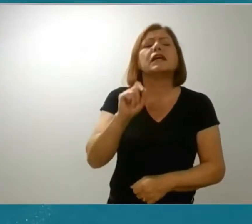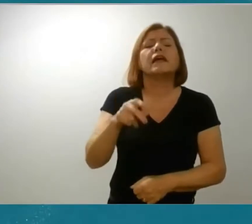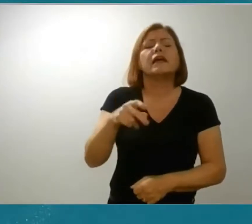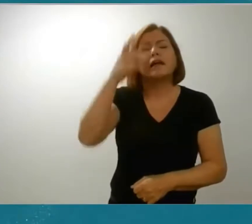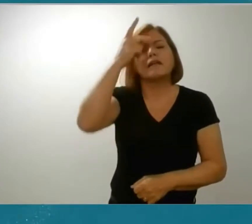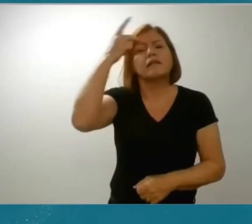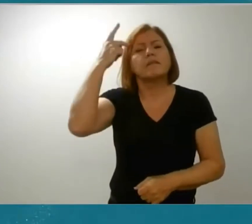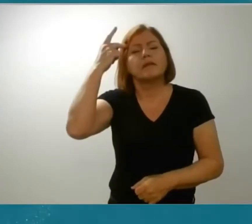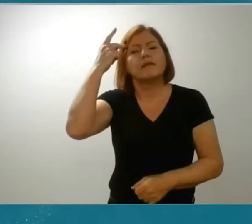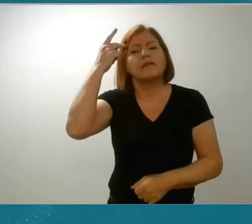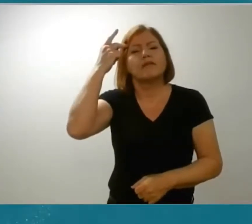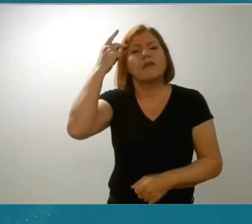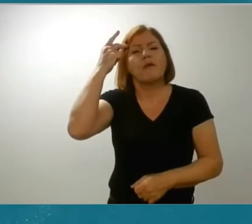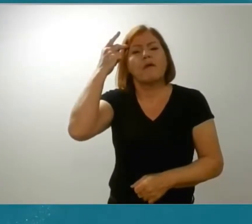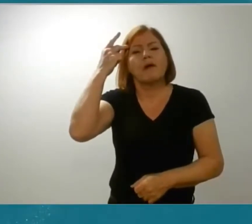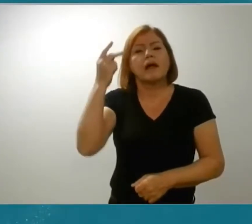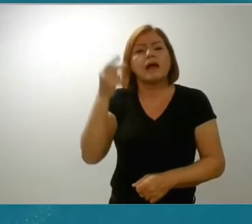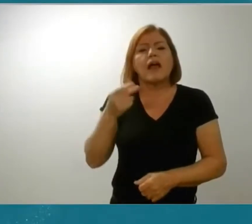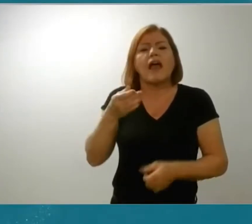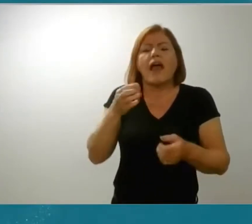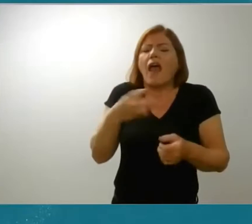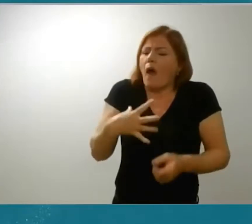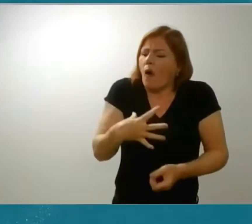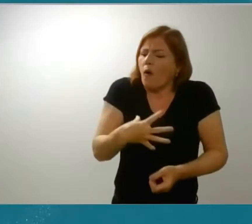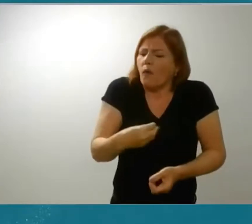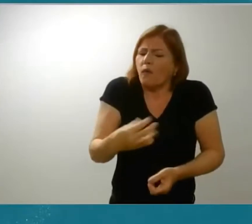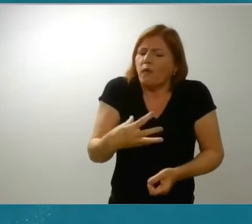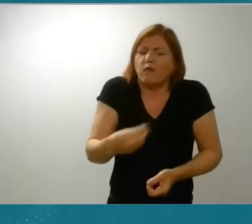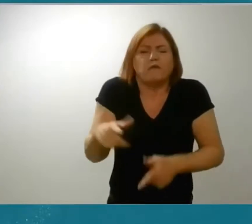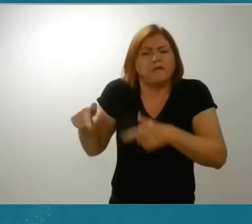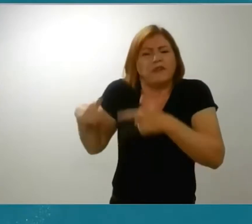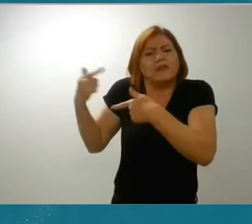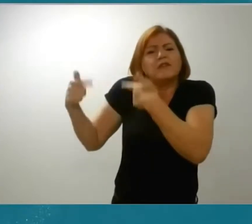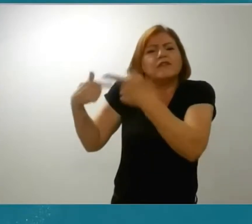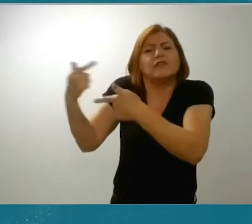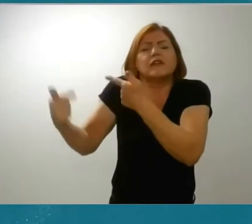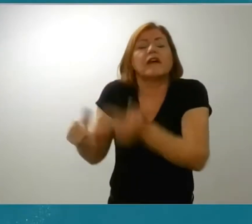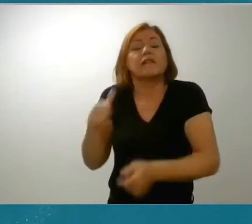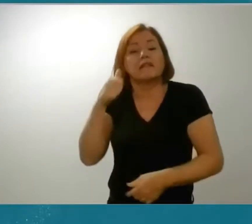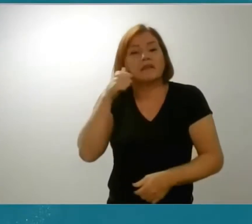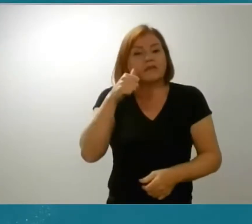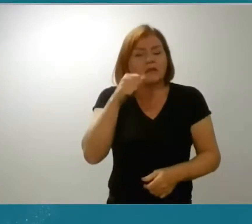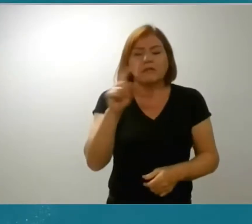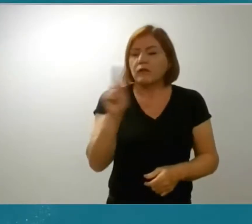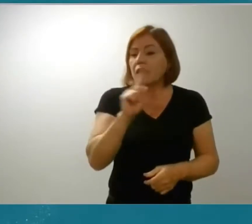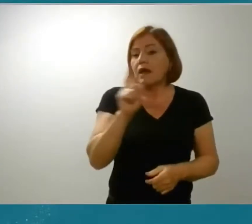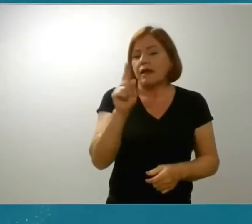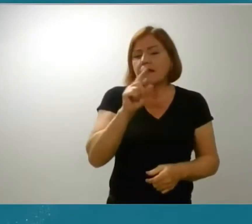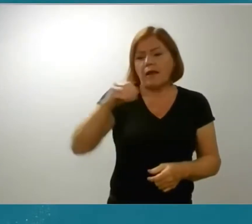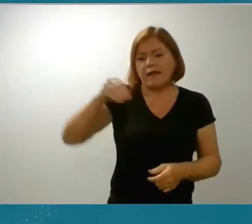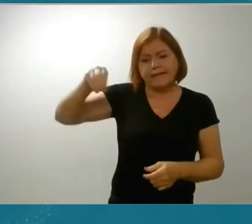Vocês homens, escutem bem o que eu estou falando. É a semente da mulher, não de vocês. É da